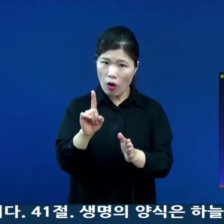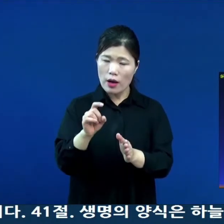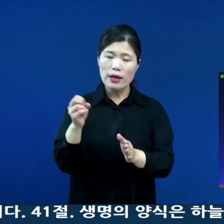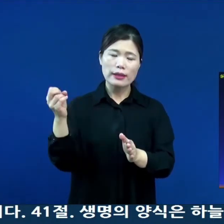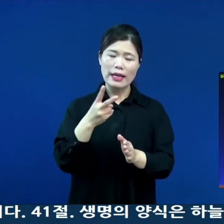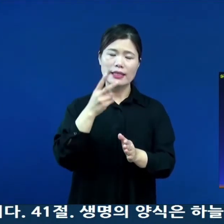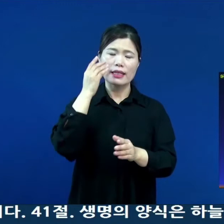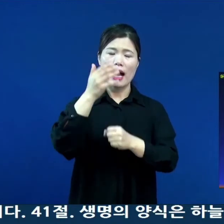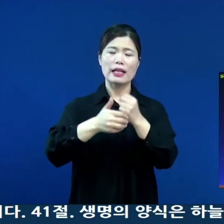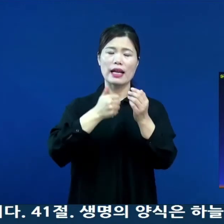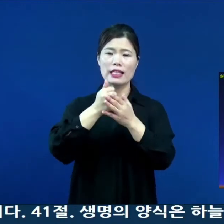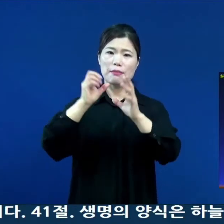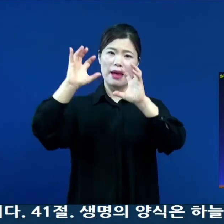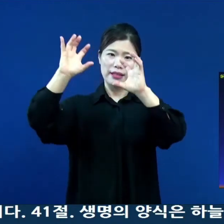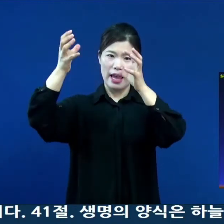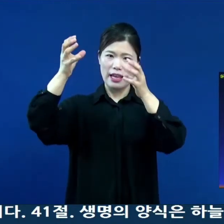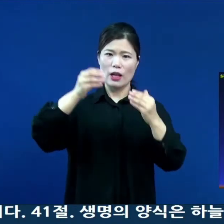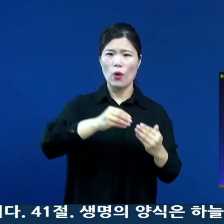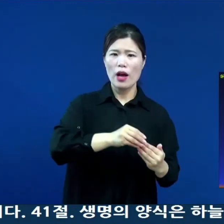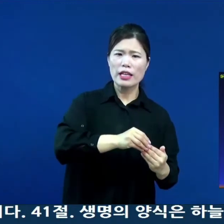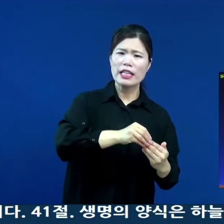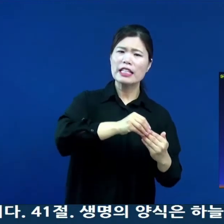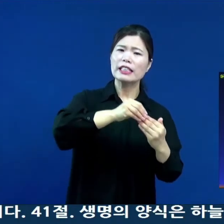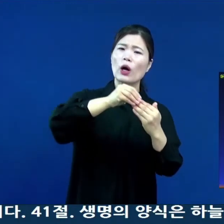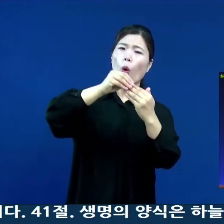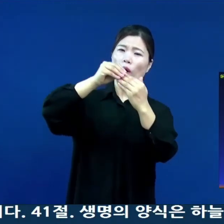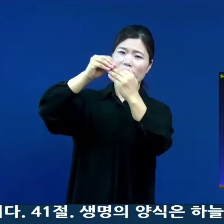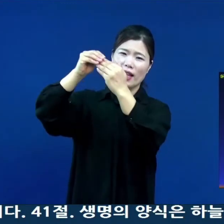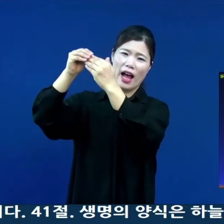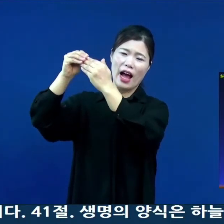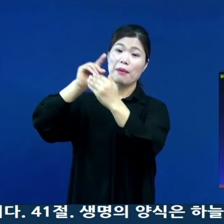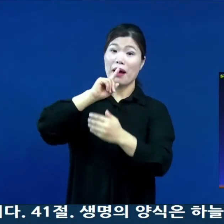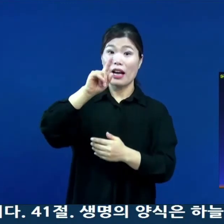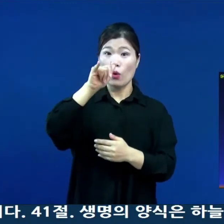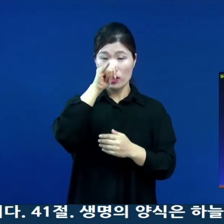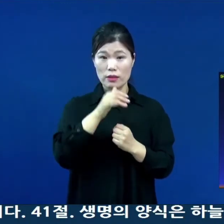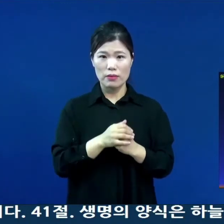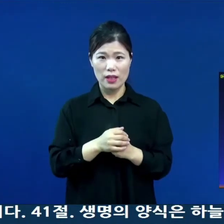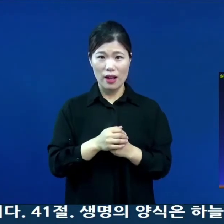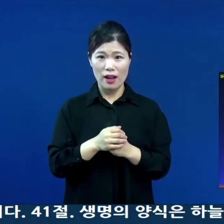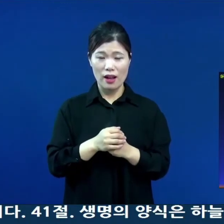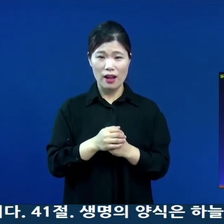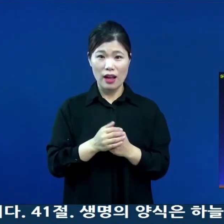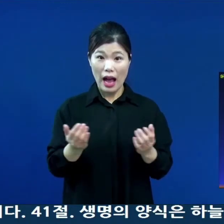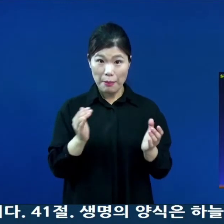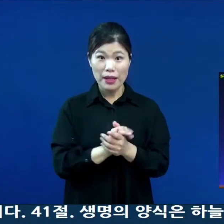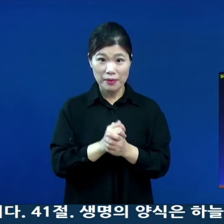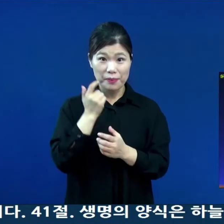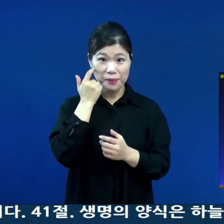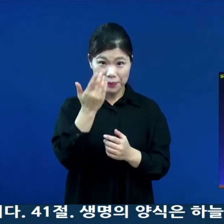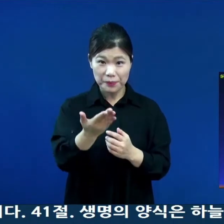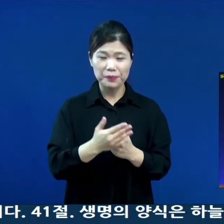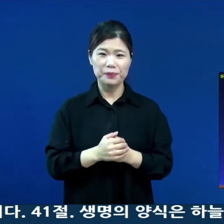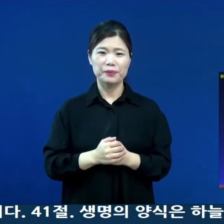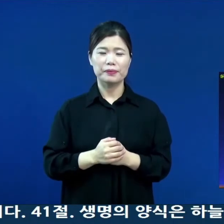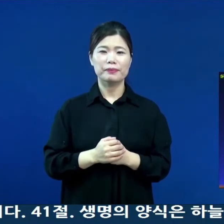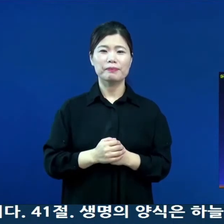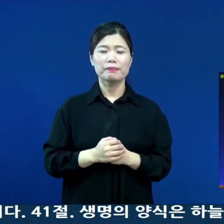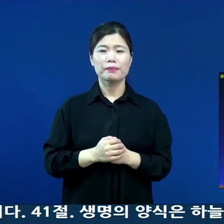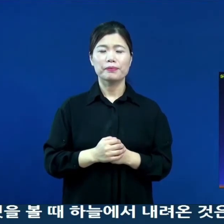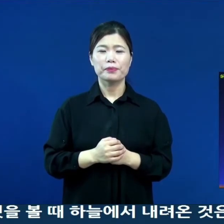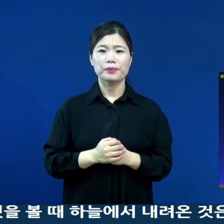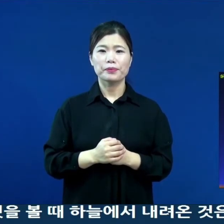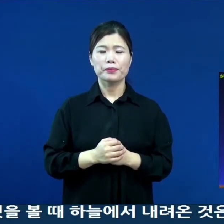하나님의 세계로 이끌어 올린다는 것이죠. 아멘 되시겠습니까? 그런데